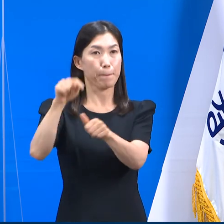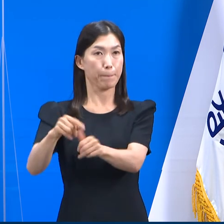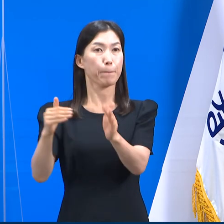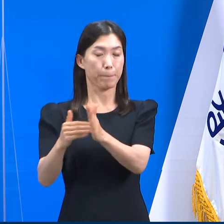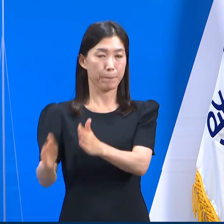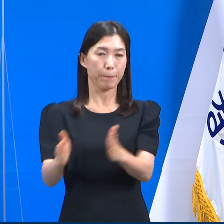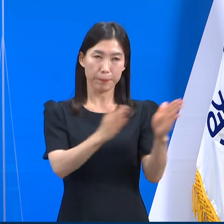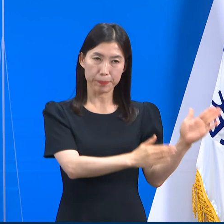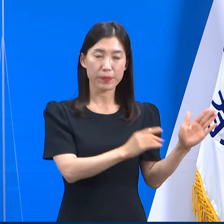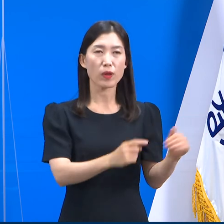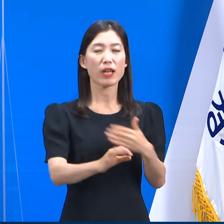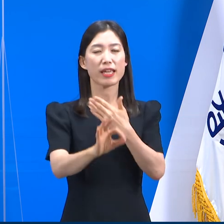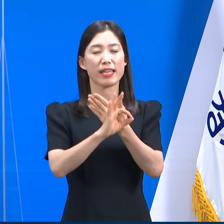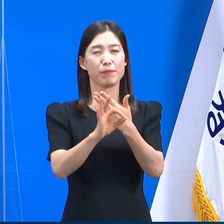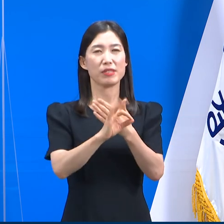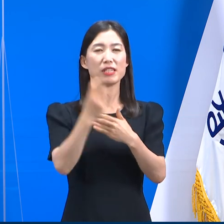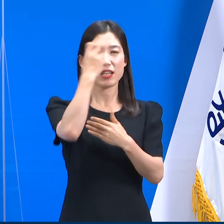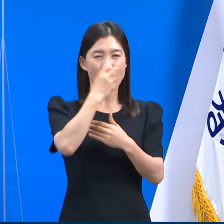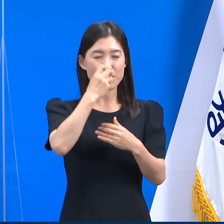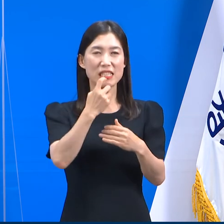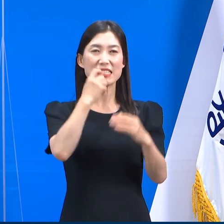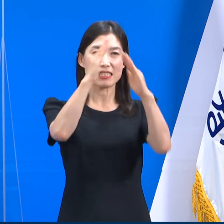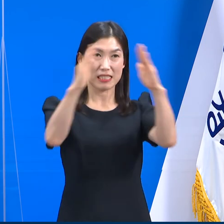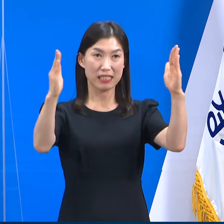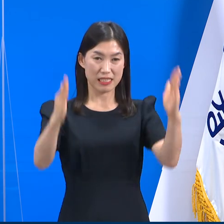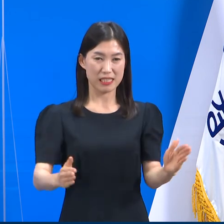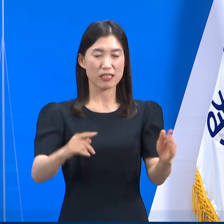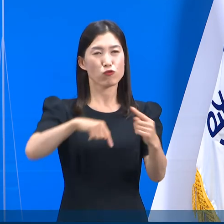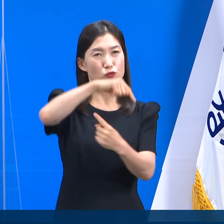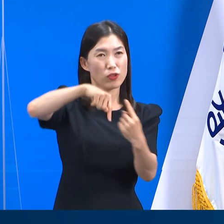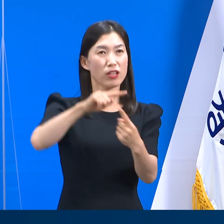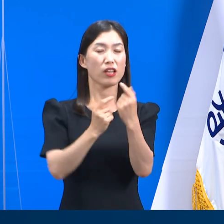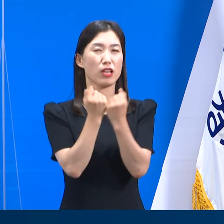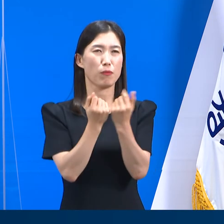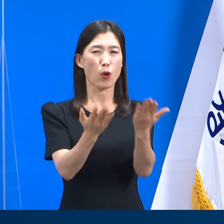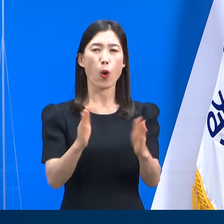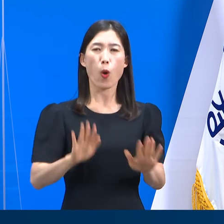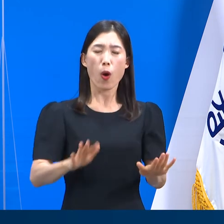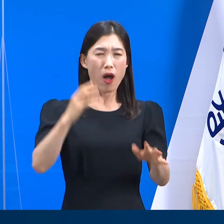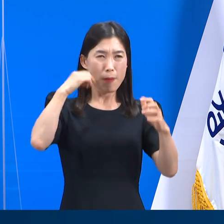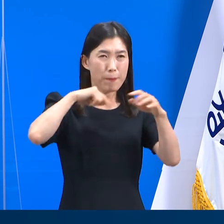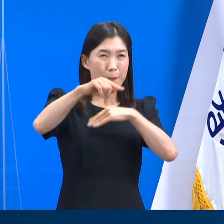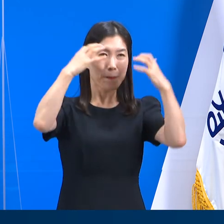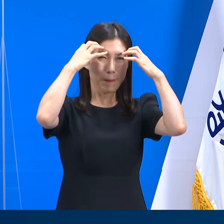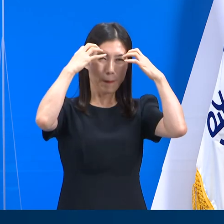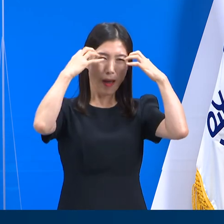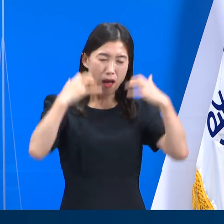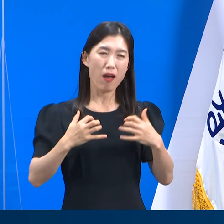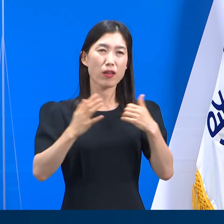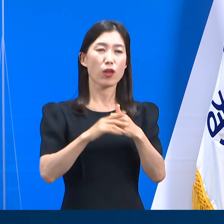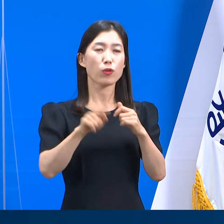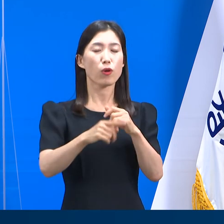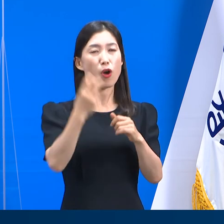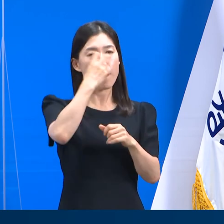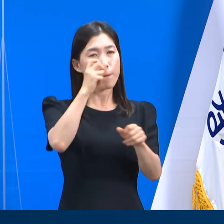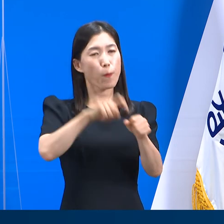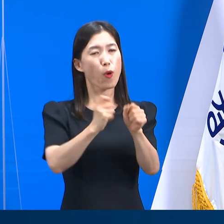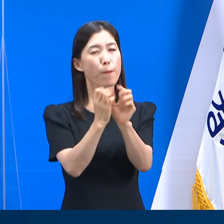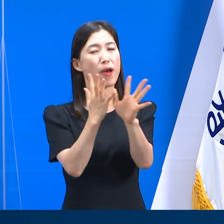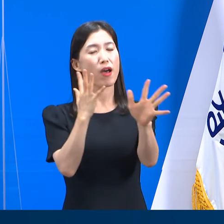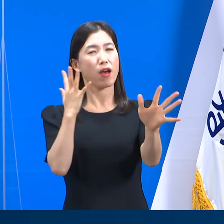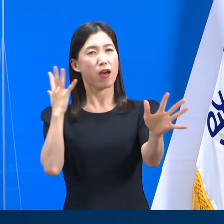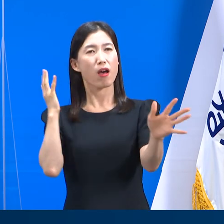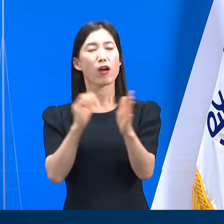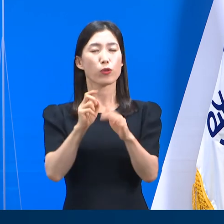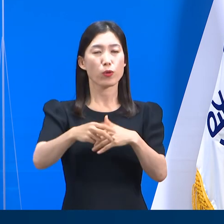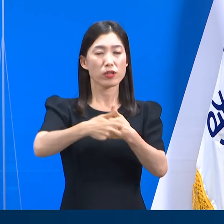임시선별검사소 폭염 대책에 대해서 말씀드리겠습니다. 도는 지난 17일 폭염에 따른 검사 대기자와 의료진의 온열